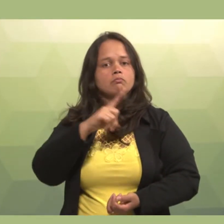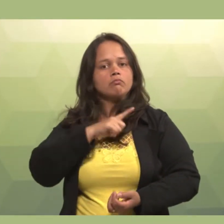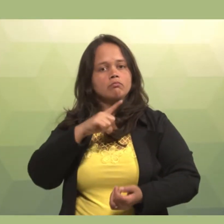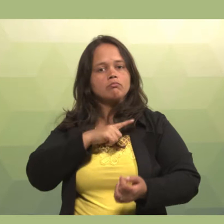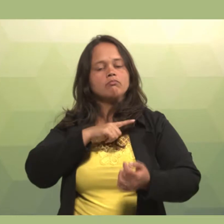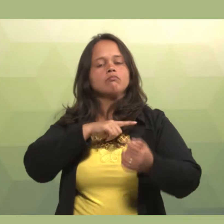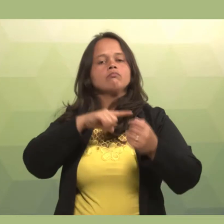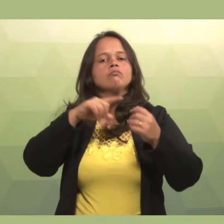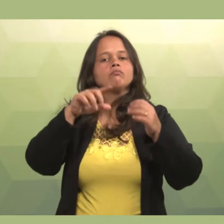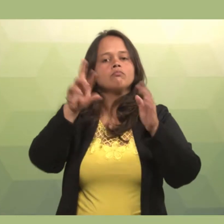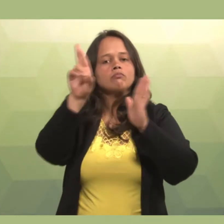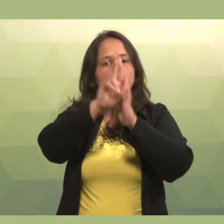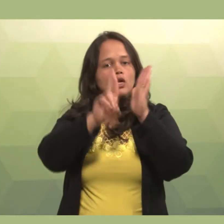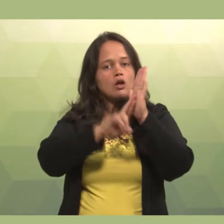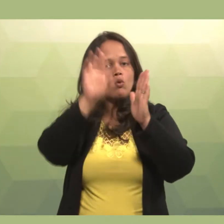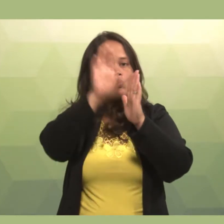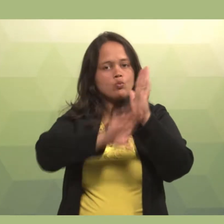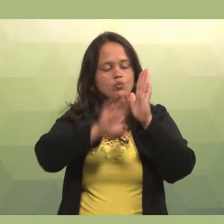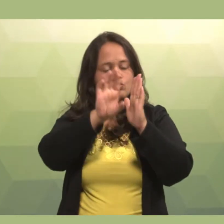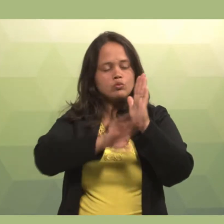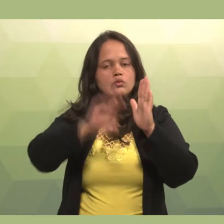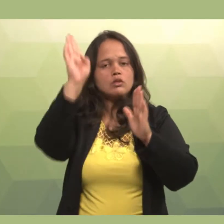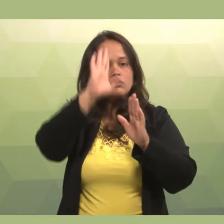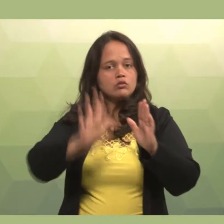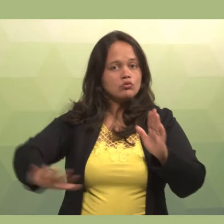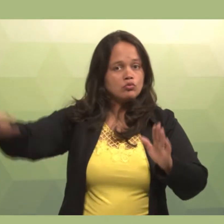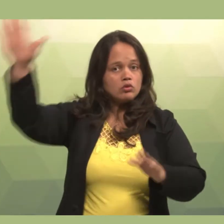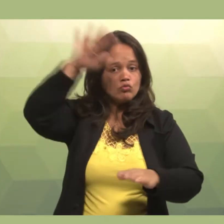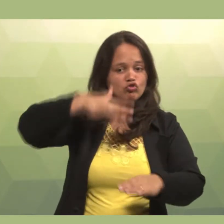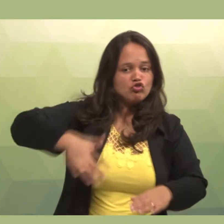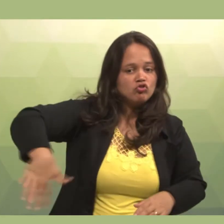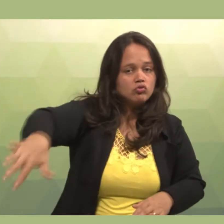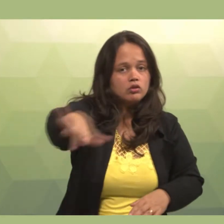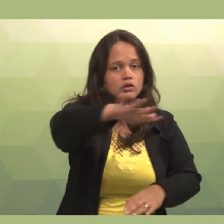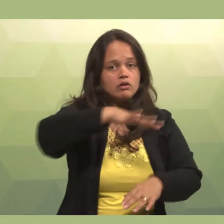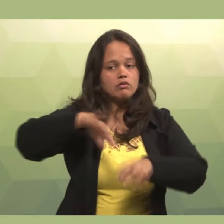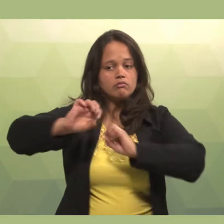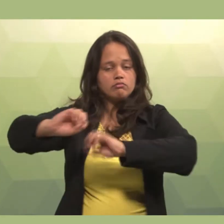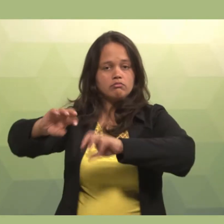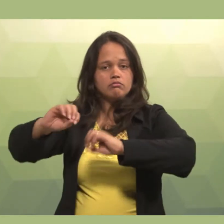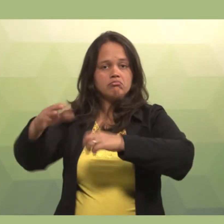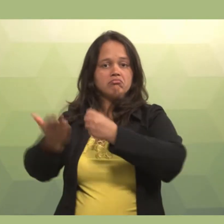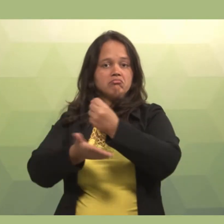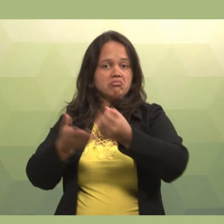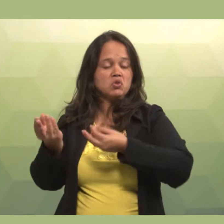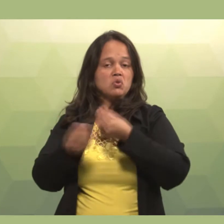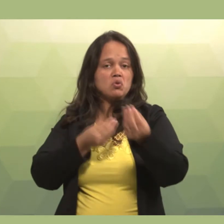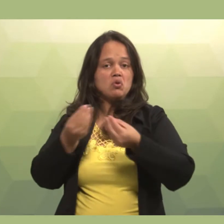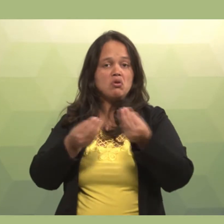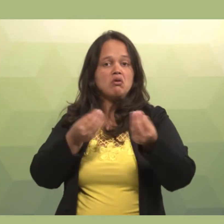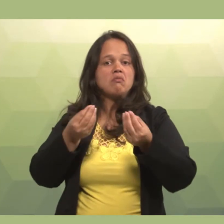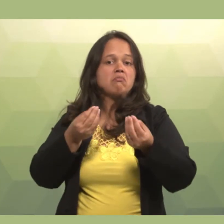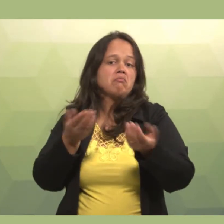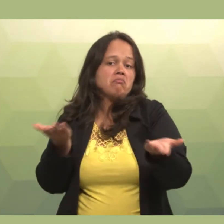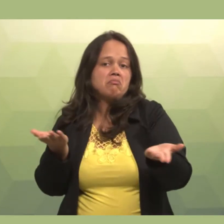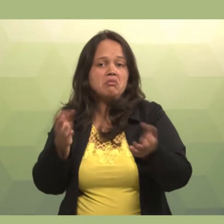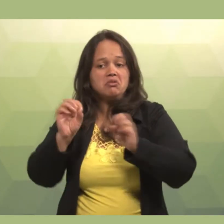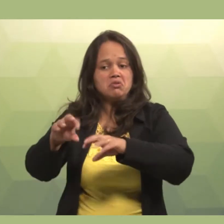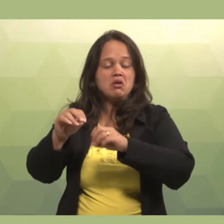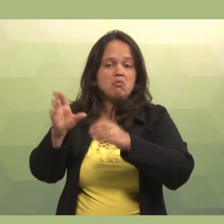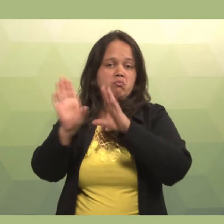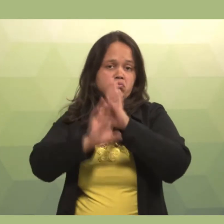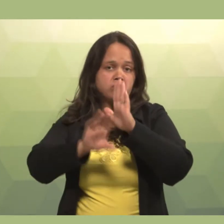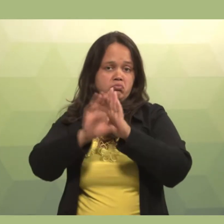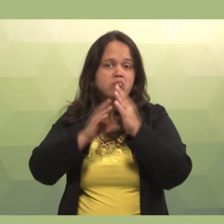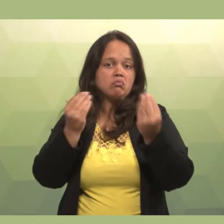nacionais gerais para a educação básica, quais as formas para a organização curricular? Bem, as diretrizes